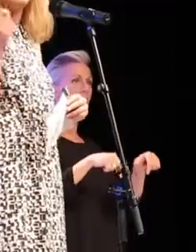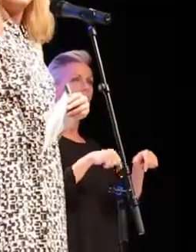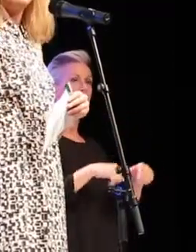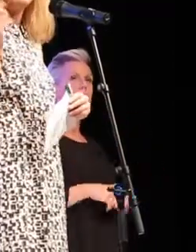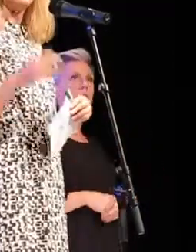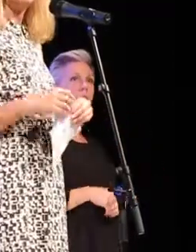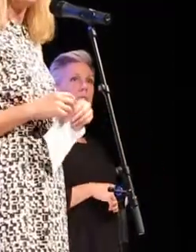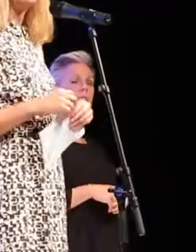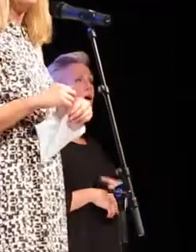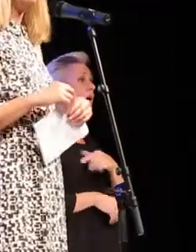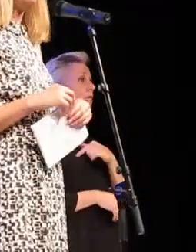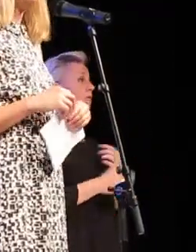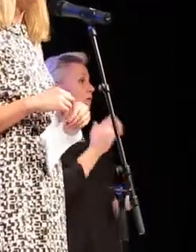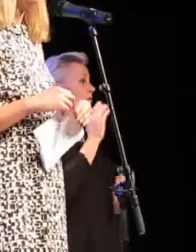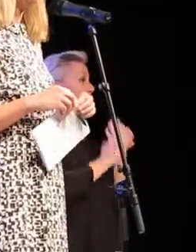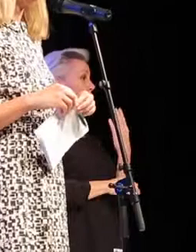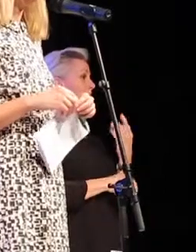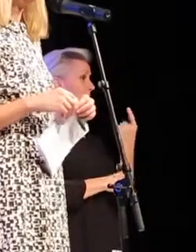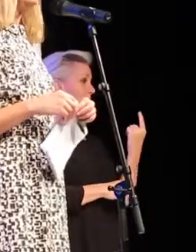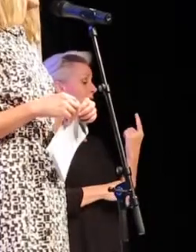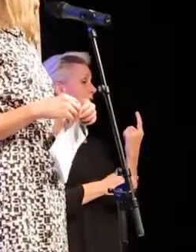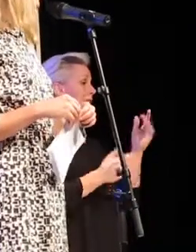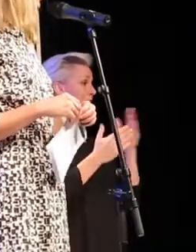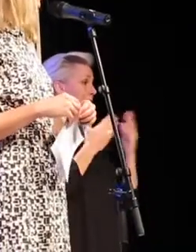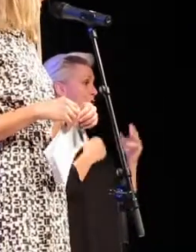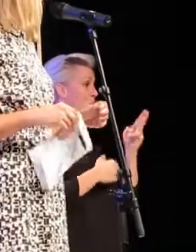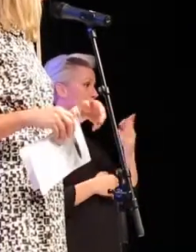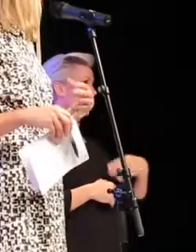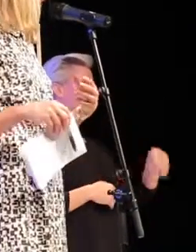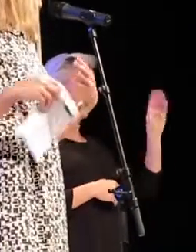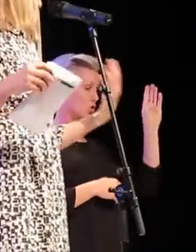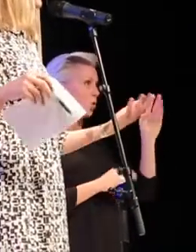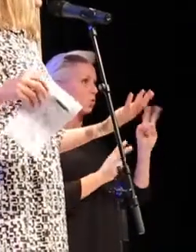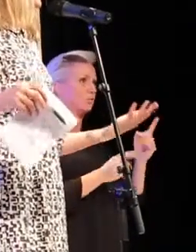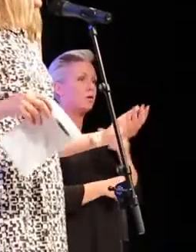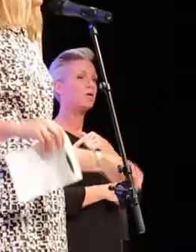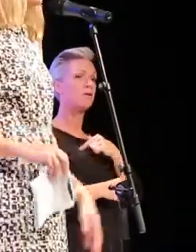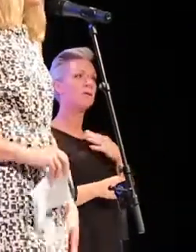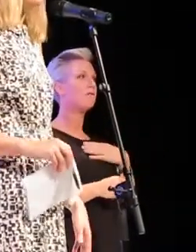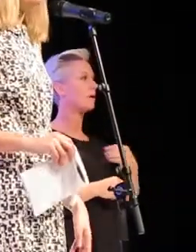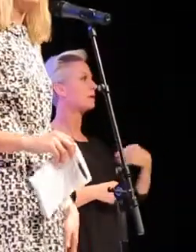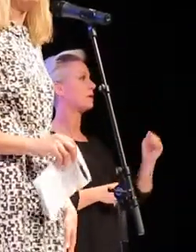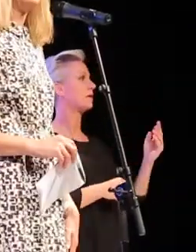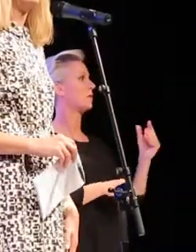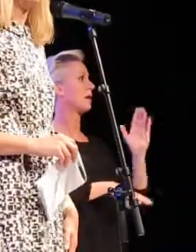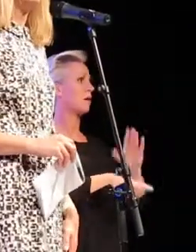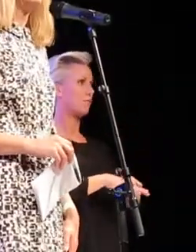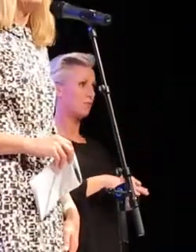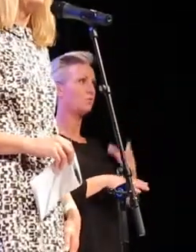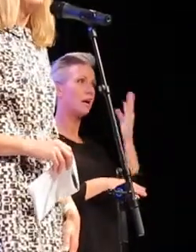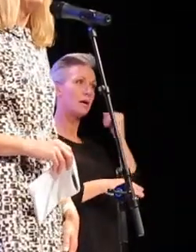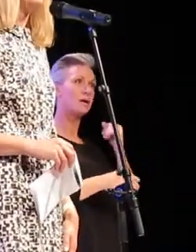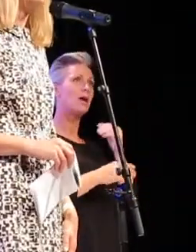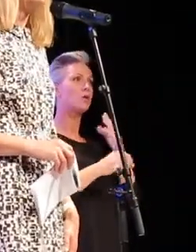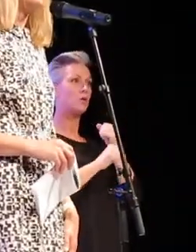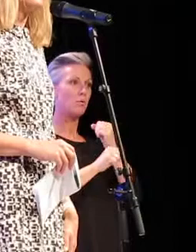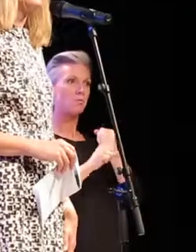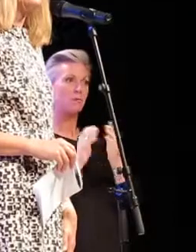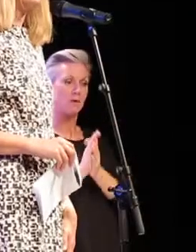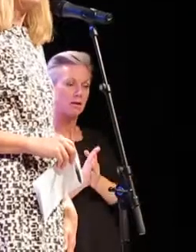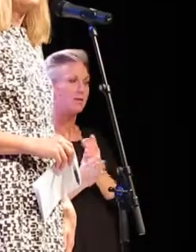Vi har också avsatt en klimatmiljard också för att kunna göra allt det här. Och det är ganska viktigt. Vi pratar om att vi måste också satsa pengar på att kunna göra de här åtgärderna. Kan vi inte bara